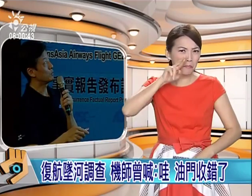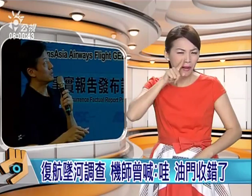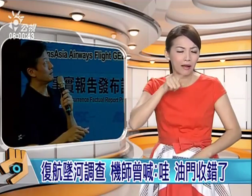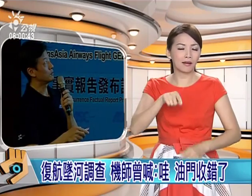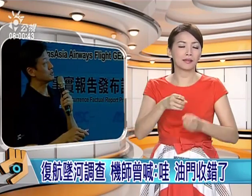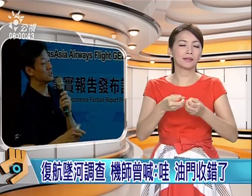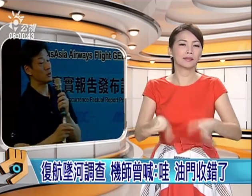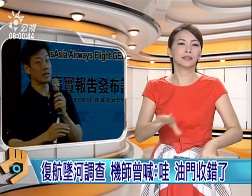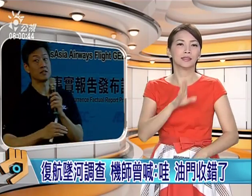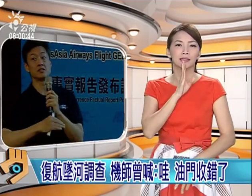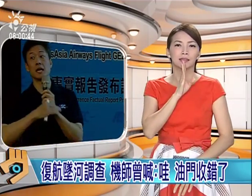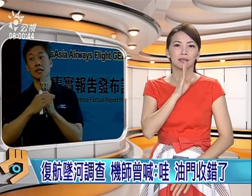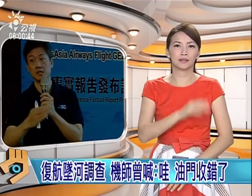的。